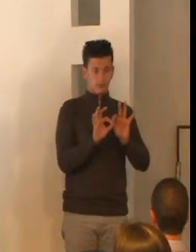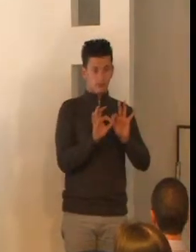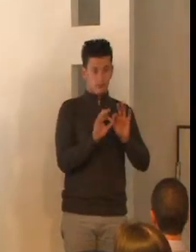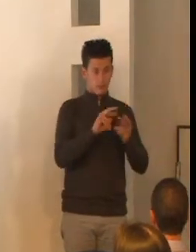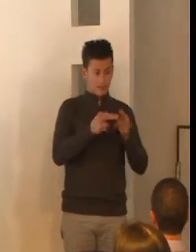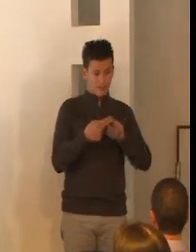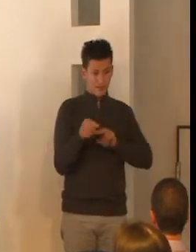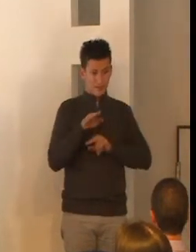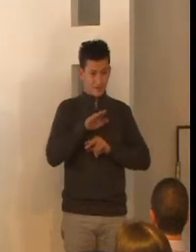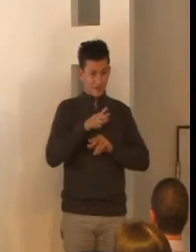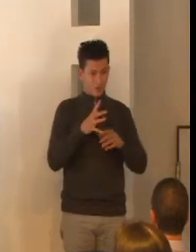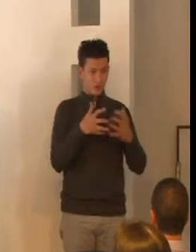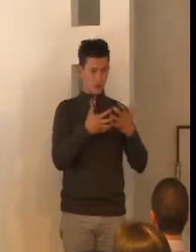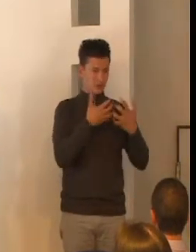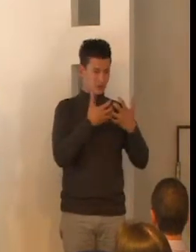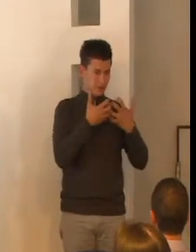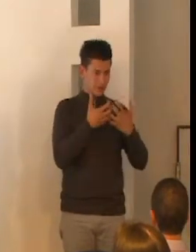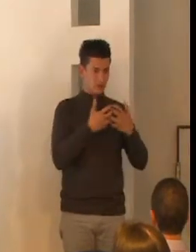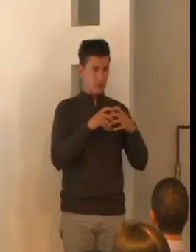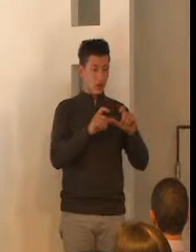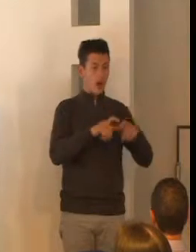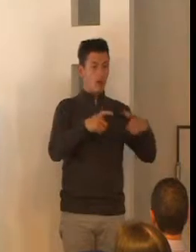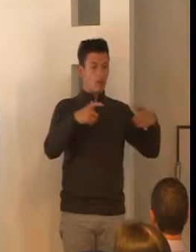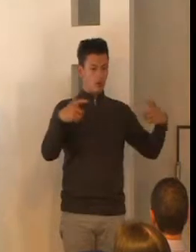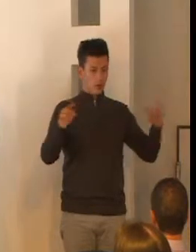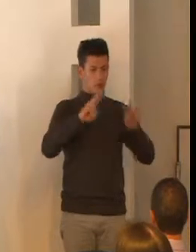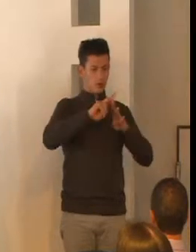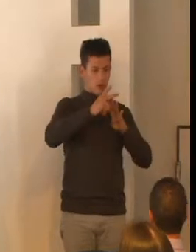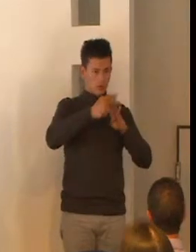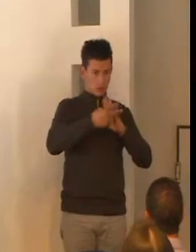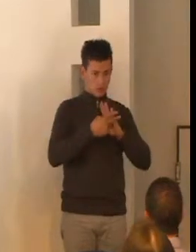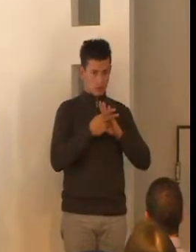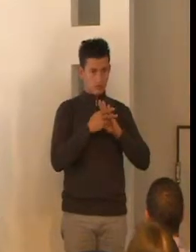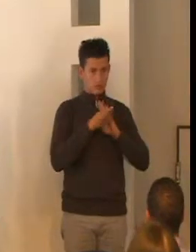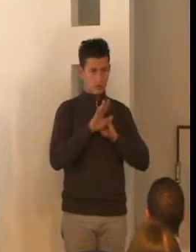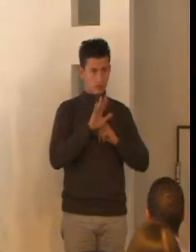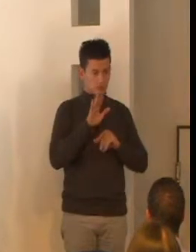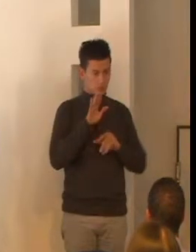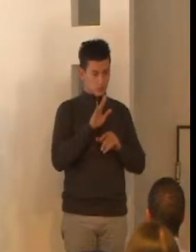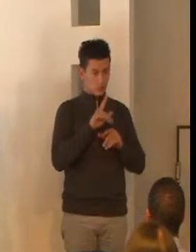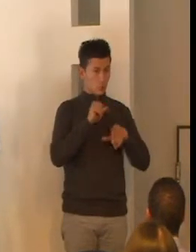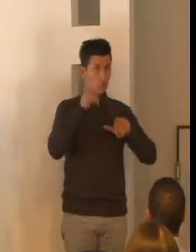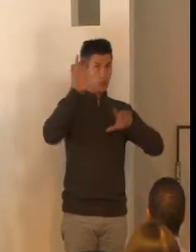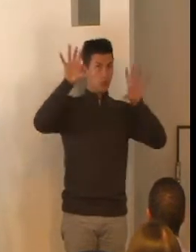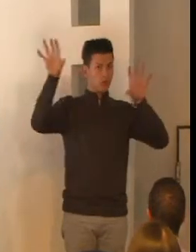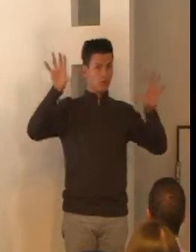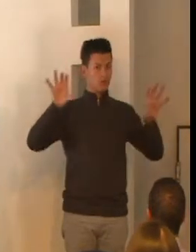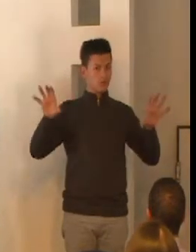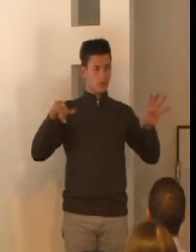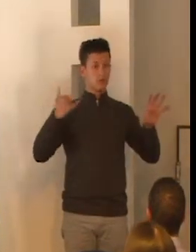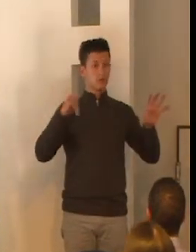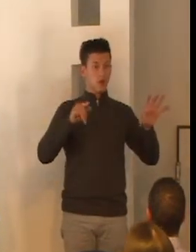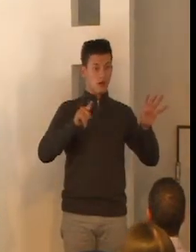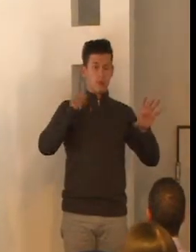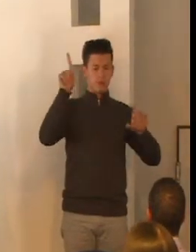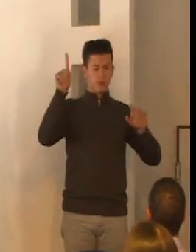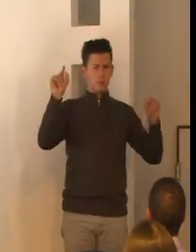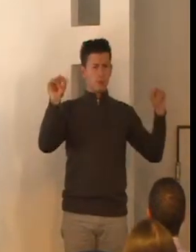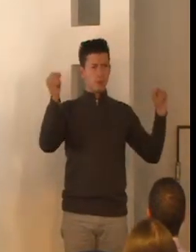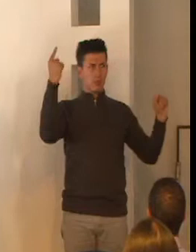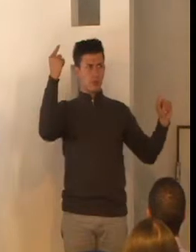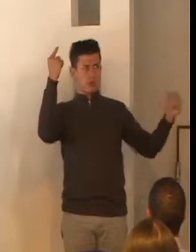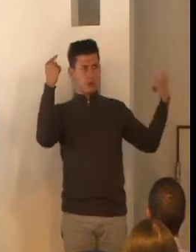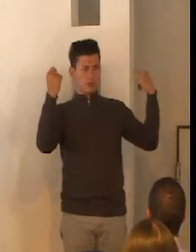frente al uso de sistemas aumentativos y alternativos de comunicación, y ya se están haciendo unas